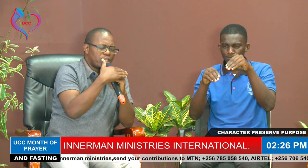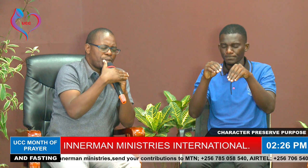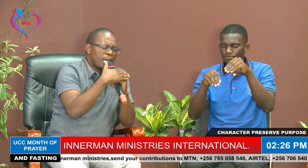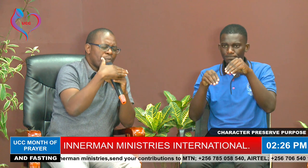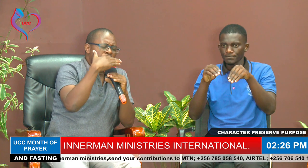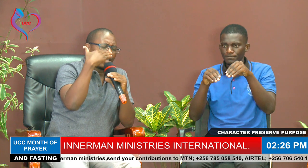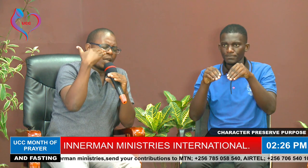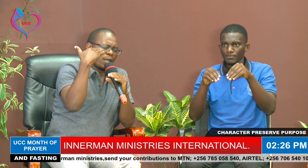ekipya.